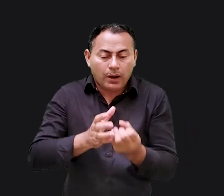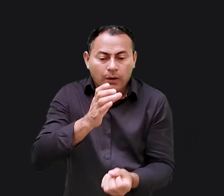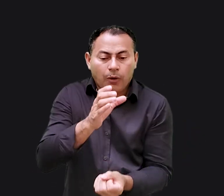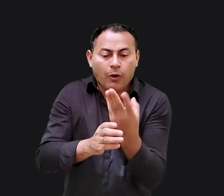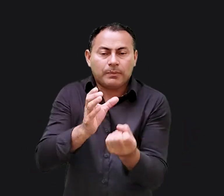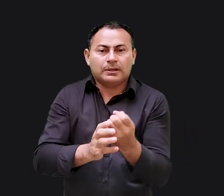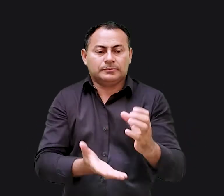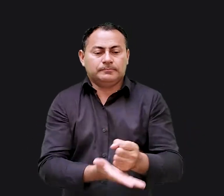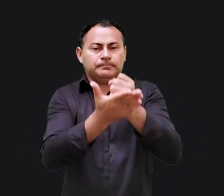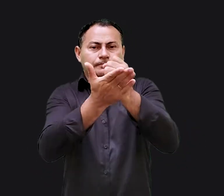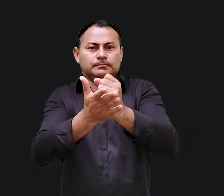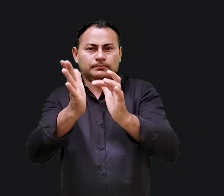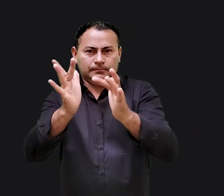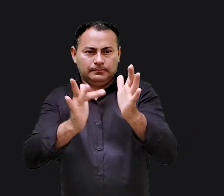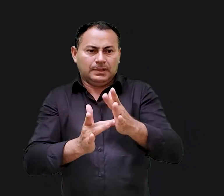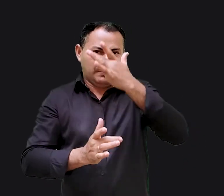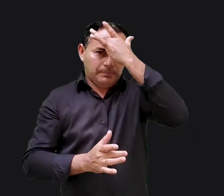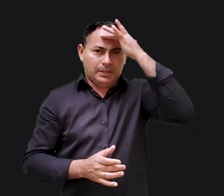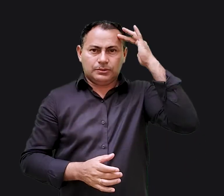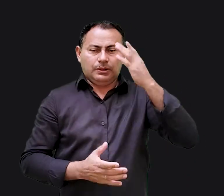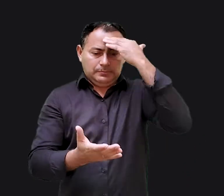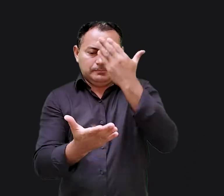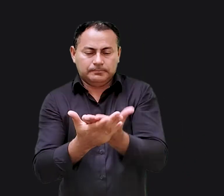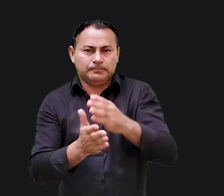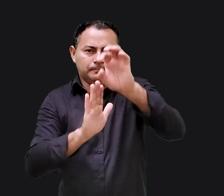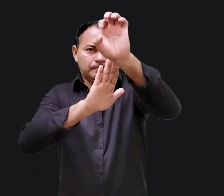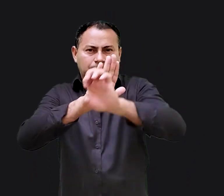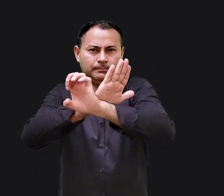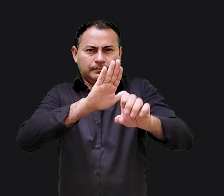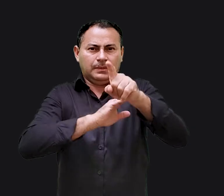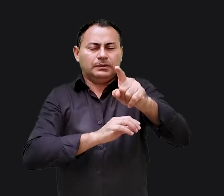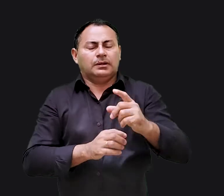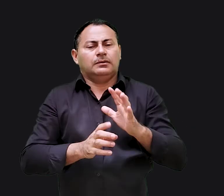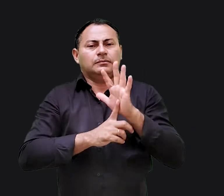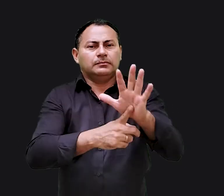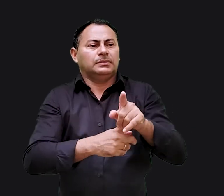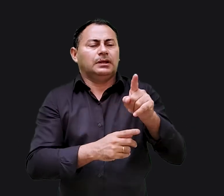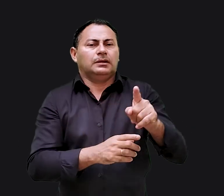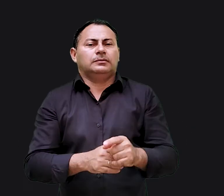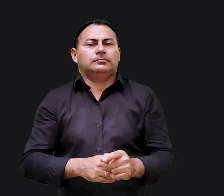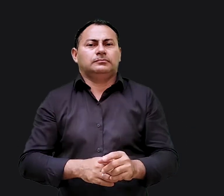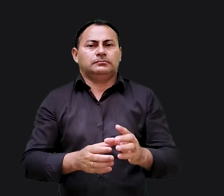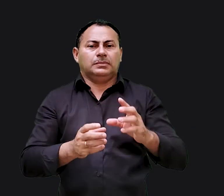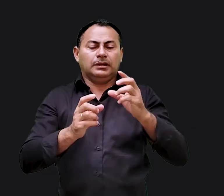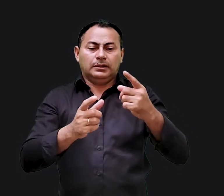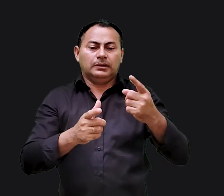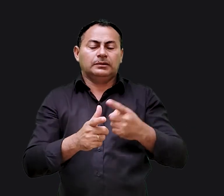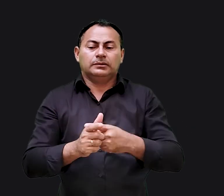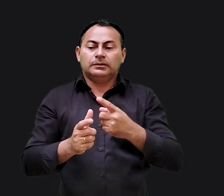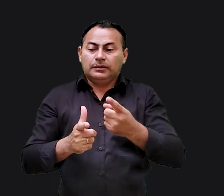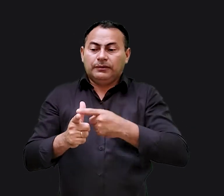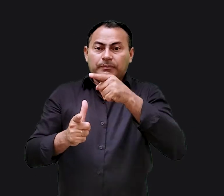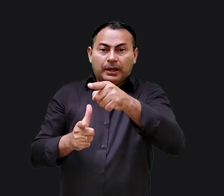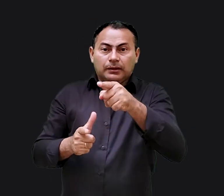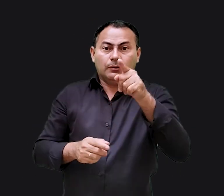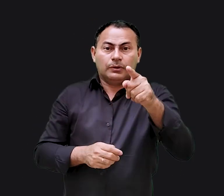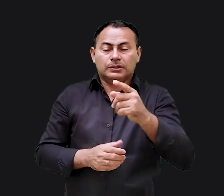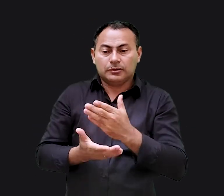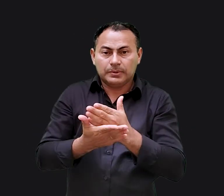de salvação de Jesus para alguém, e essa pessoa crê no Evangelho, então você foi a fragrância de vida para ela. Você passa